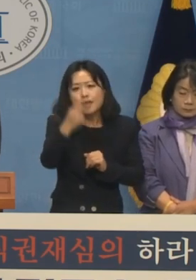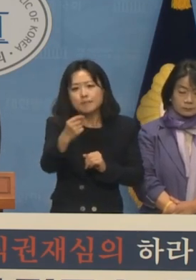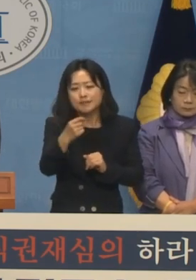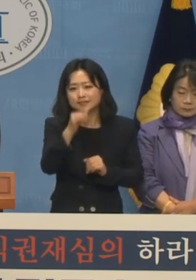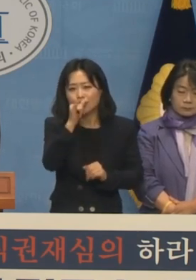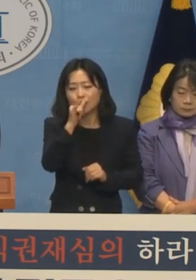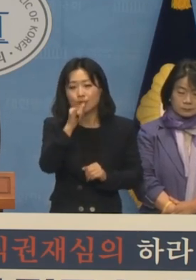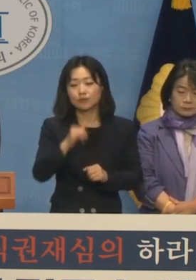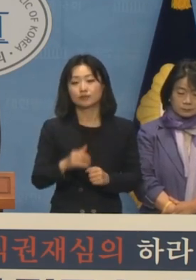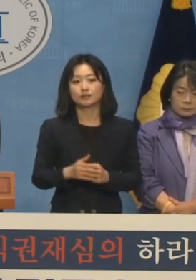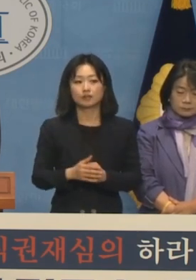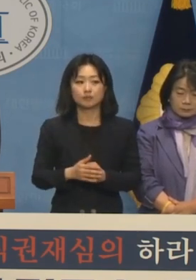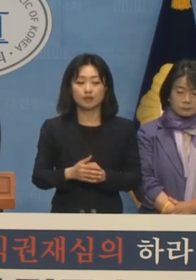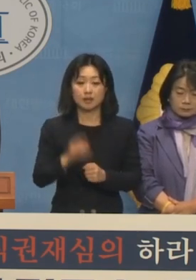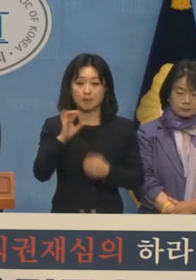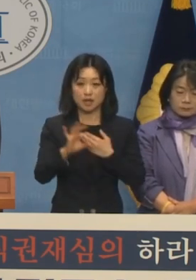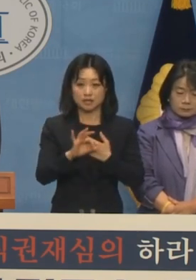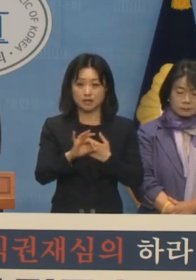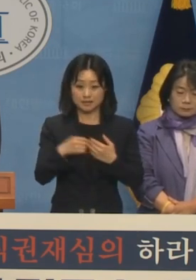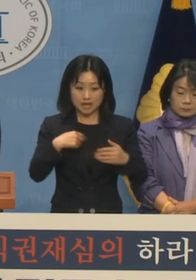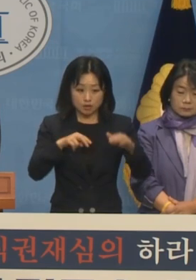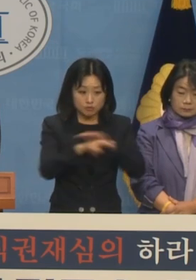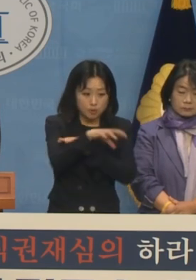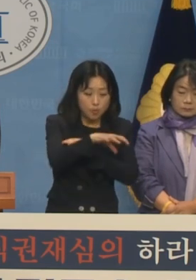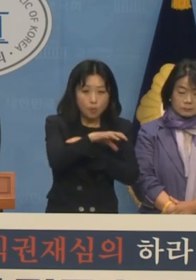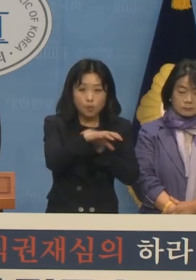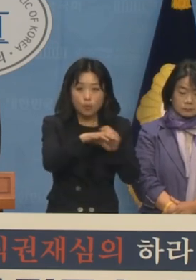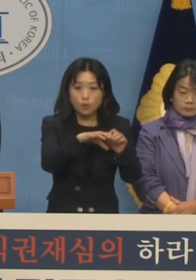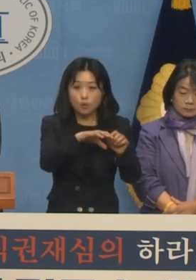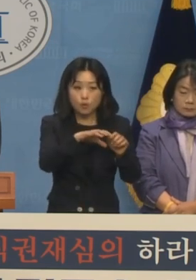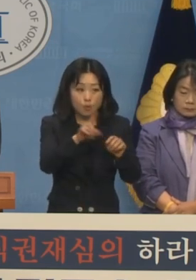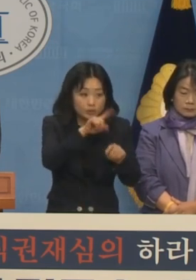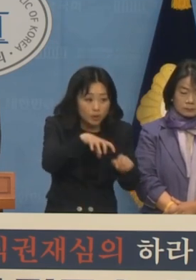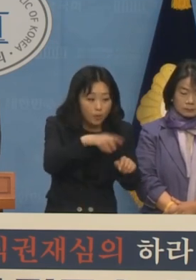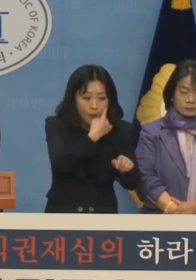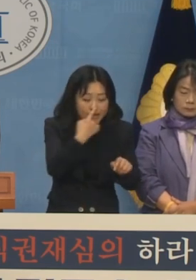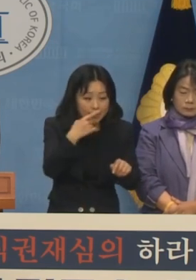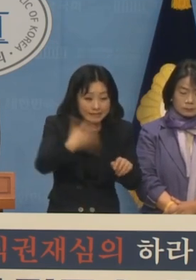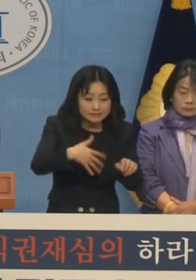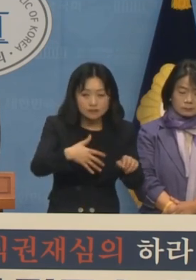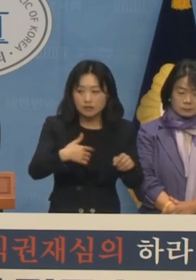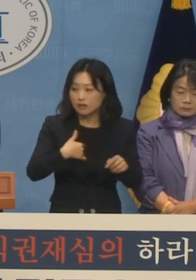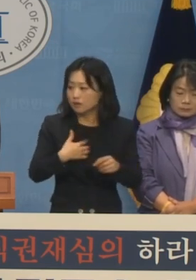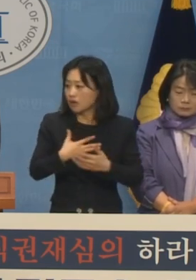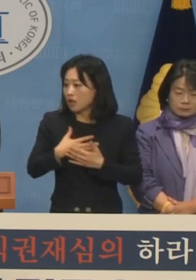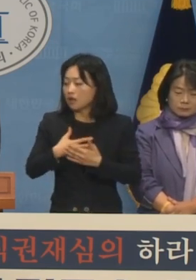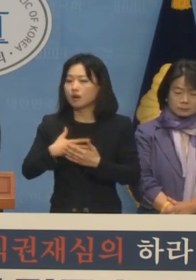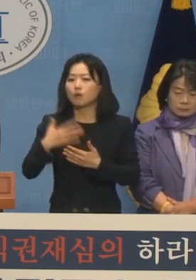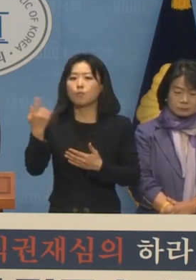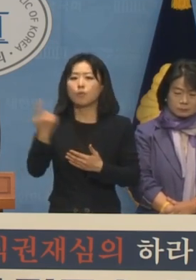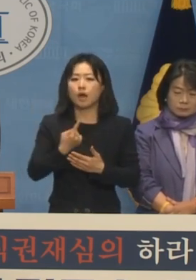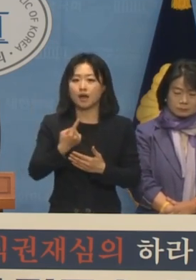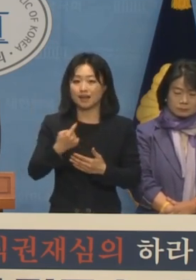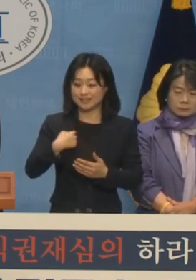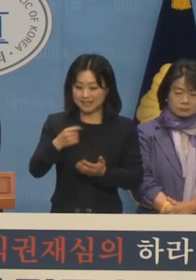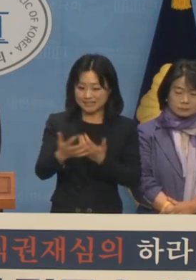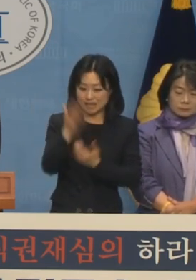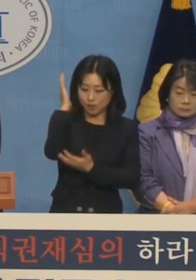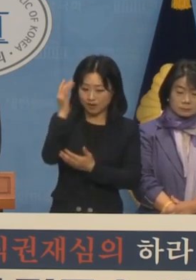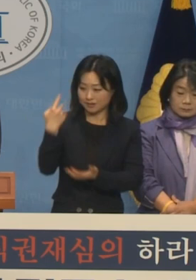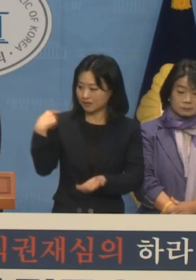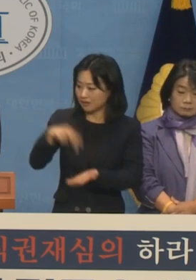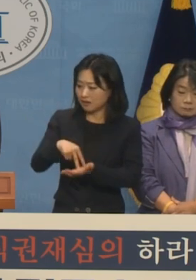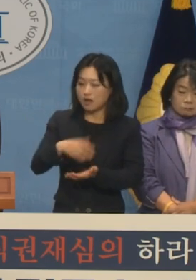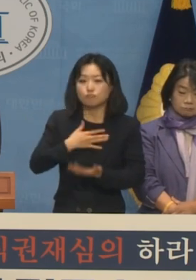압박감이 있어서 그렇지 않으면 저희 삶이 이런 자리에 오면 더 불안해져서